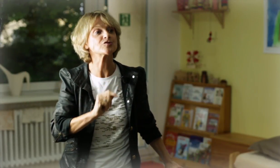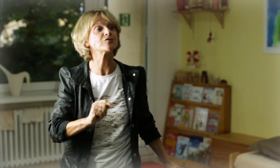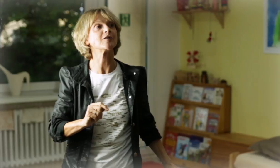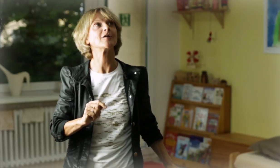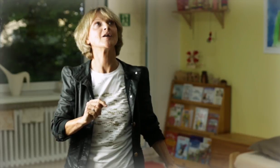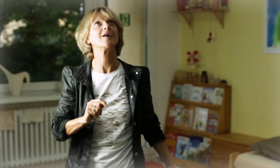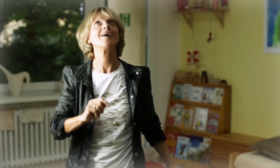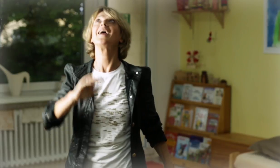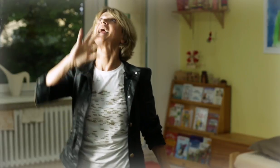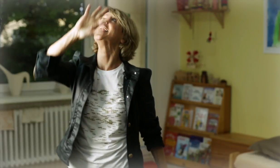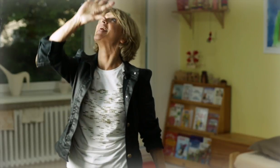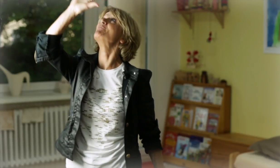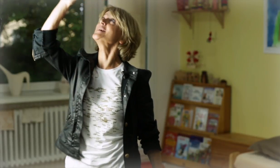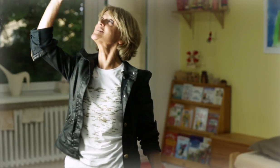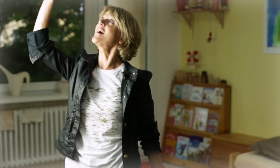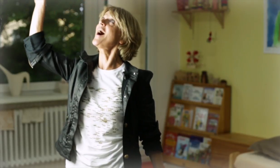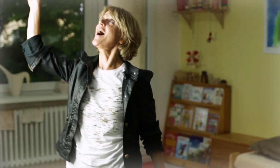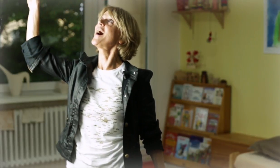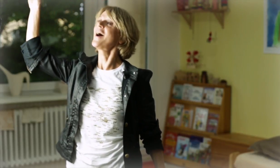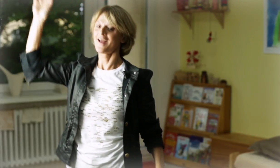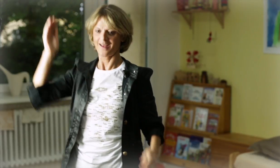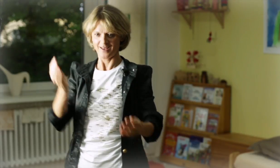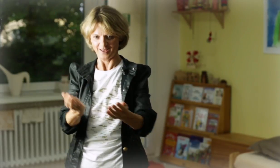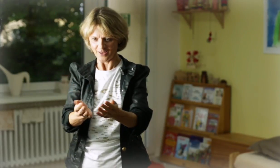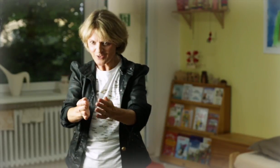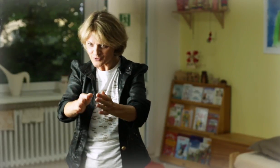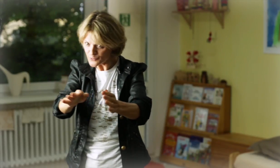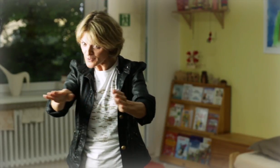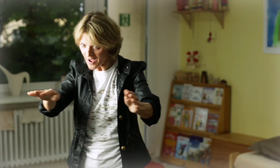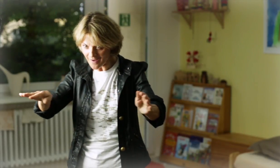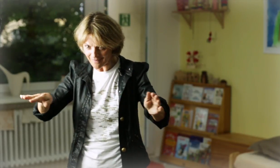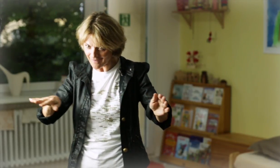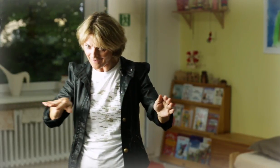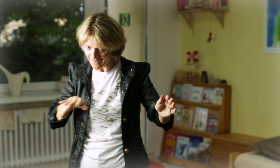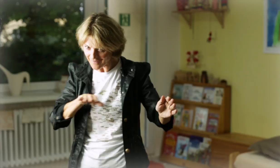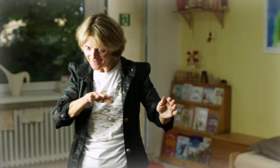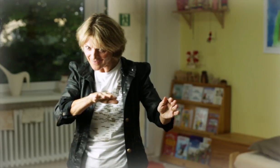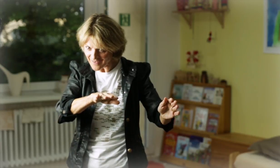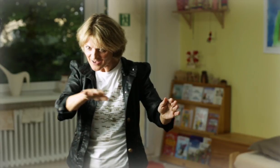jest i nebesa, i studánka